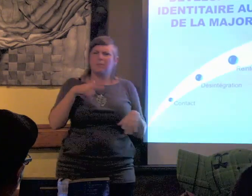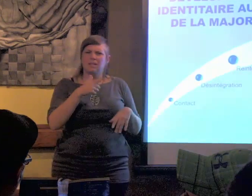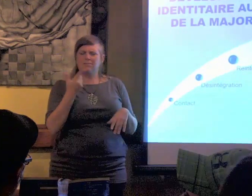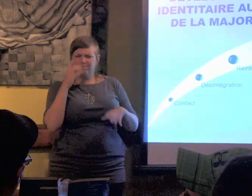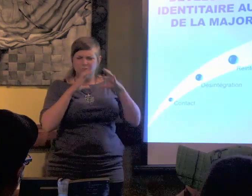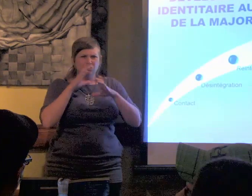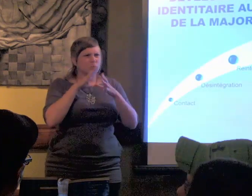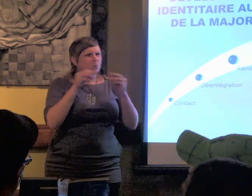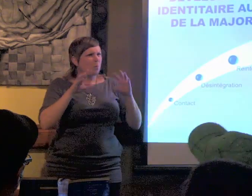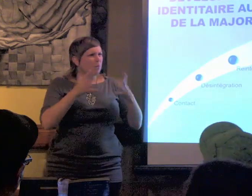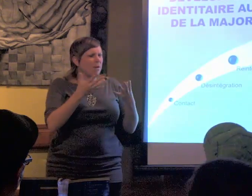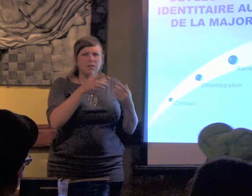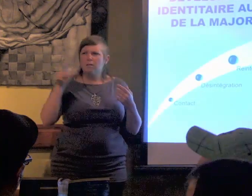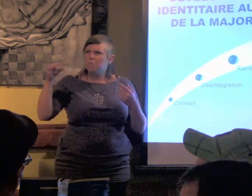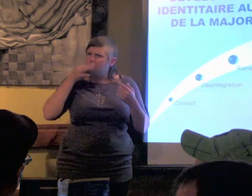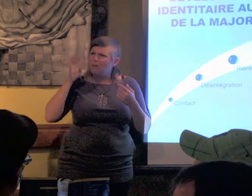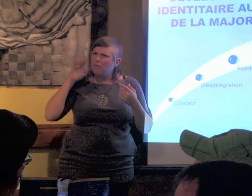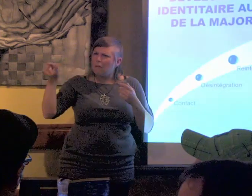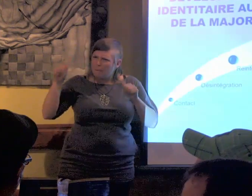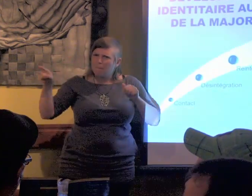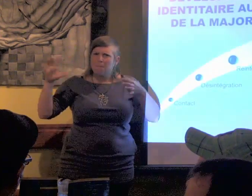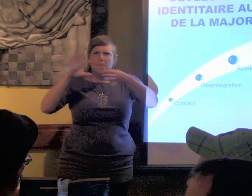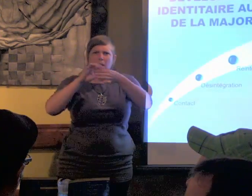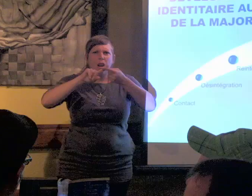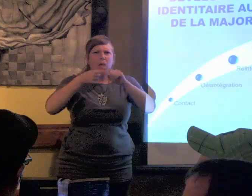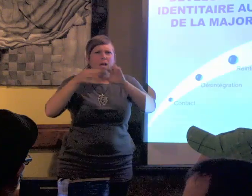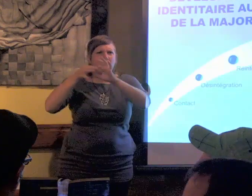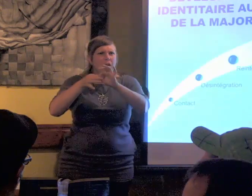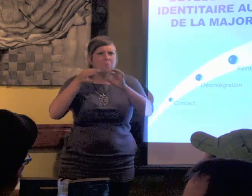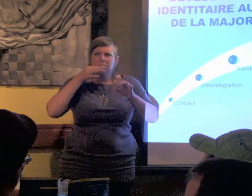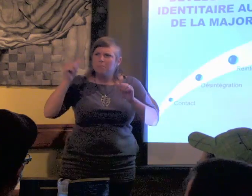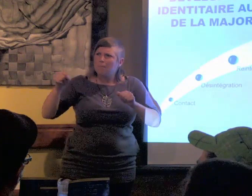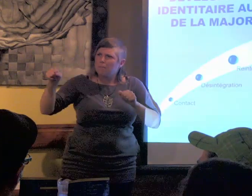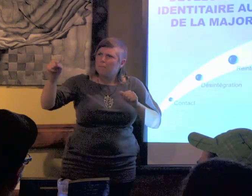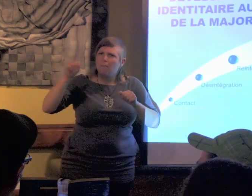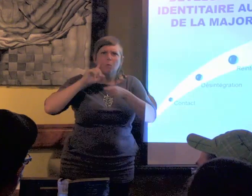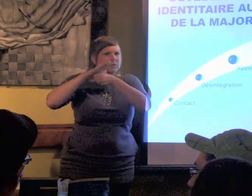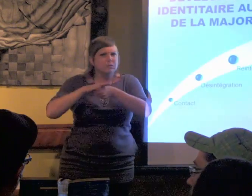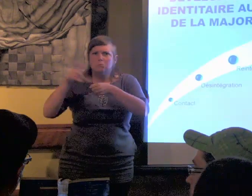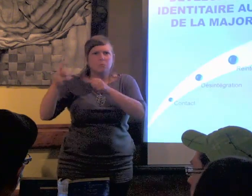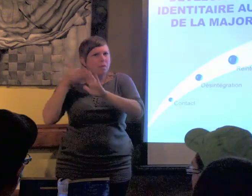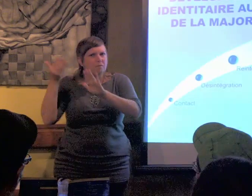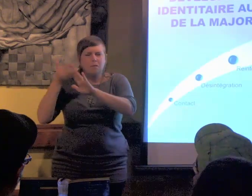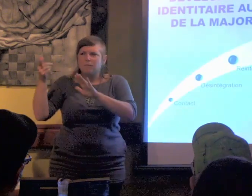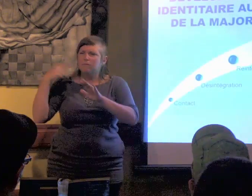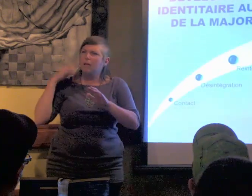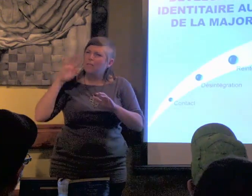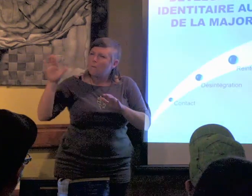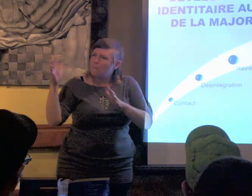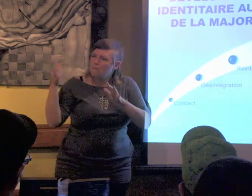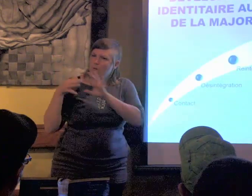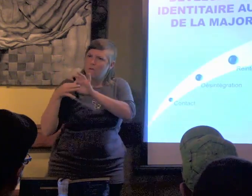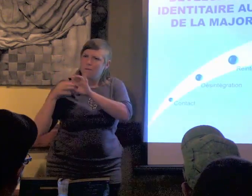réalité-là. Donc, après cette recherche-là de solution, comment ça se fait qu'il y a des entendants qui sont capables de faire du partenariat,